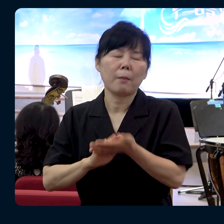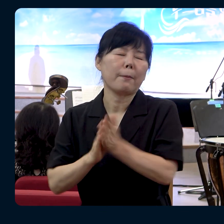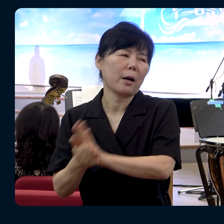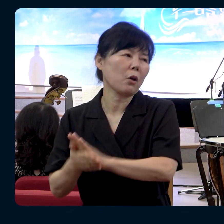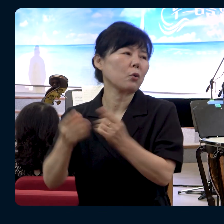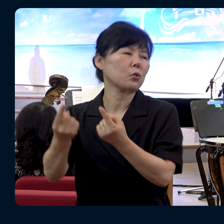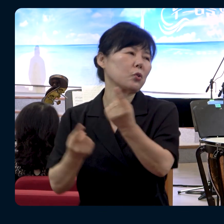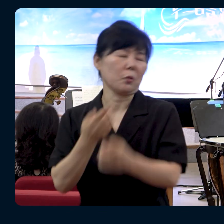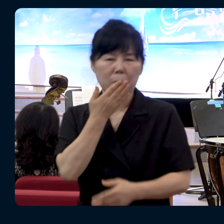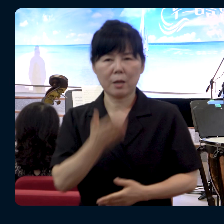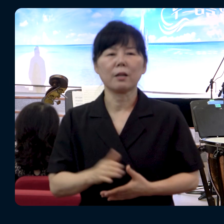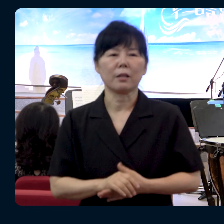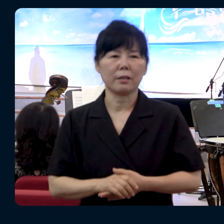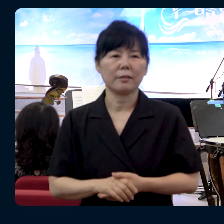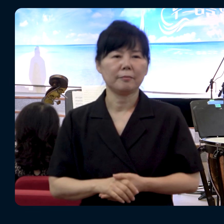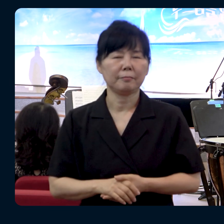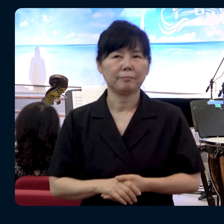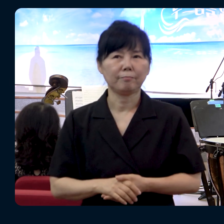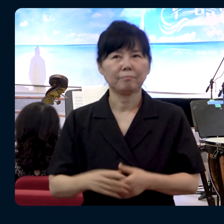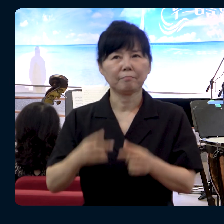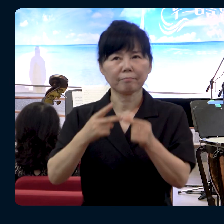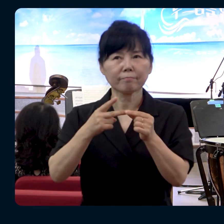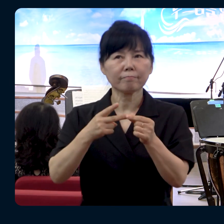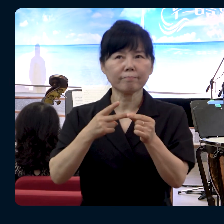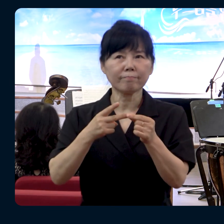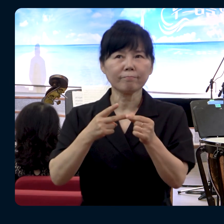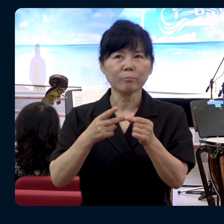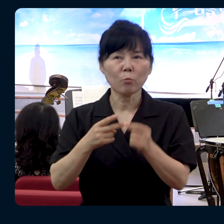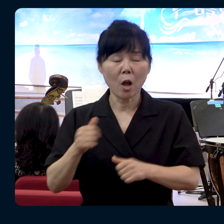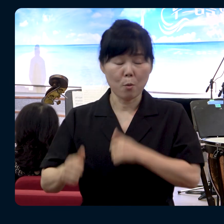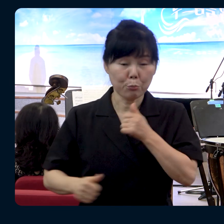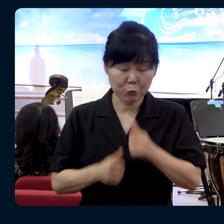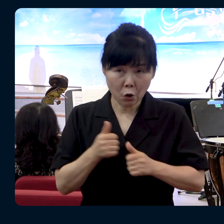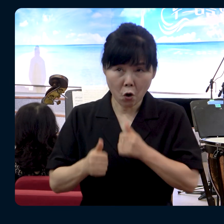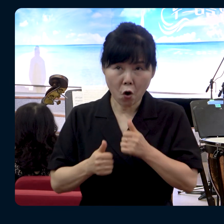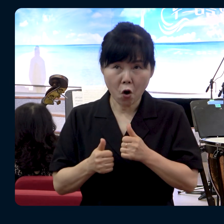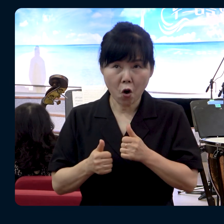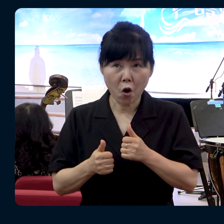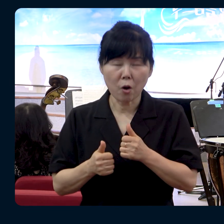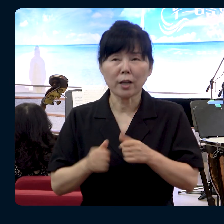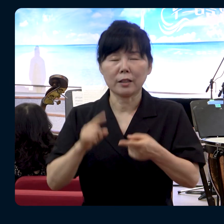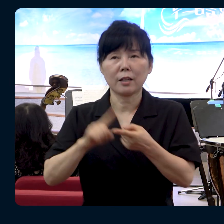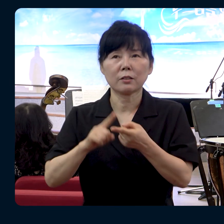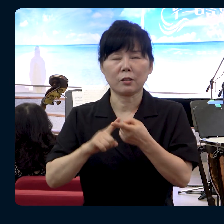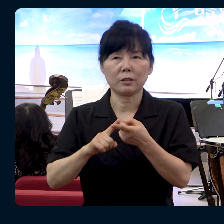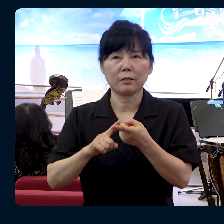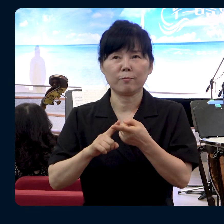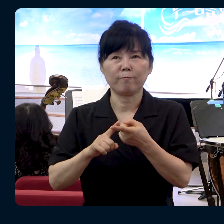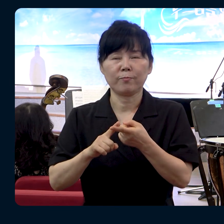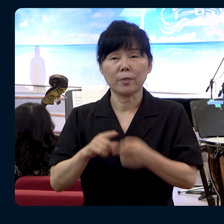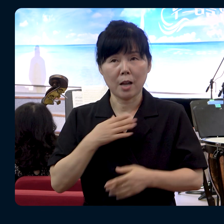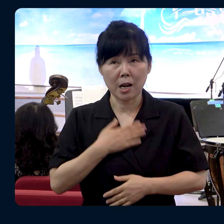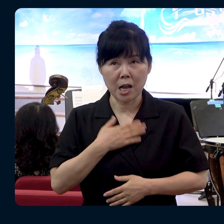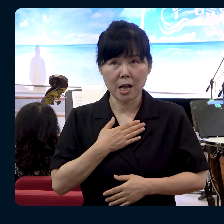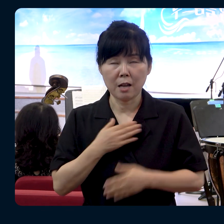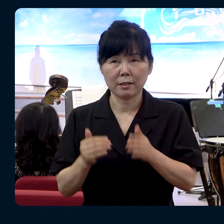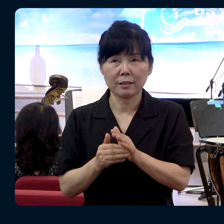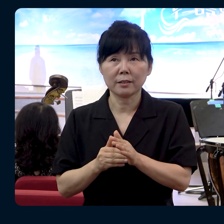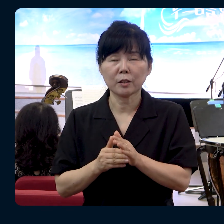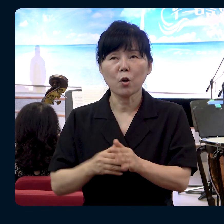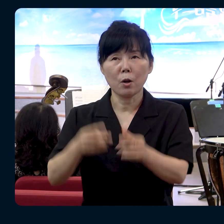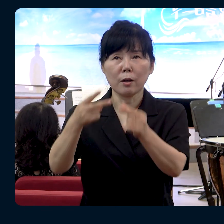기억하고 돌아가면 좋겠습니다. 우리 두 번째로, 분노가 무엇인지에 대해서 우리가 좀 알았다면, 이제 이 분노의